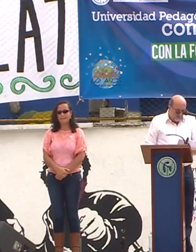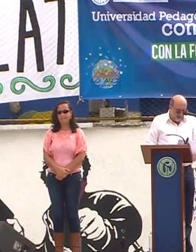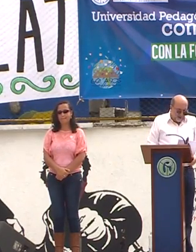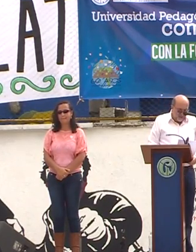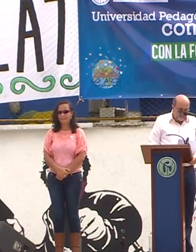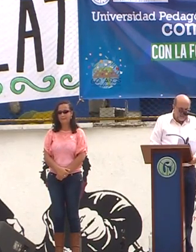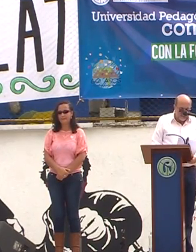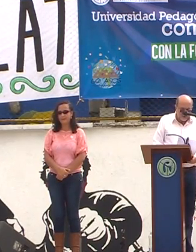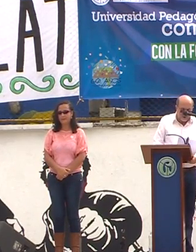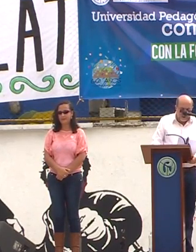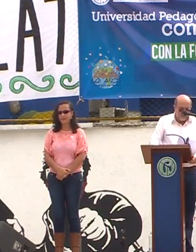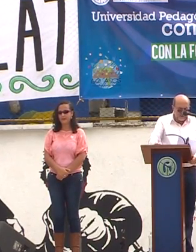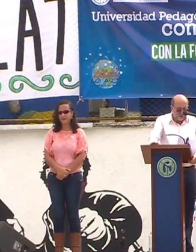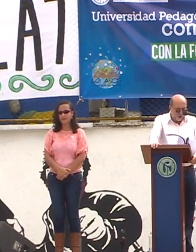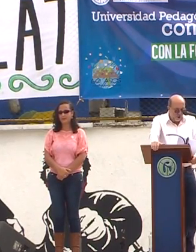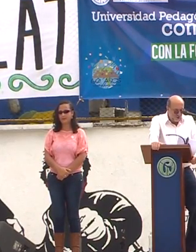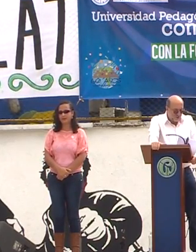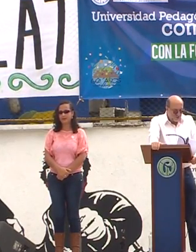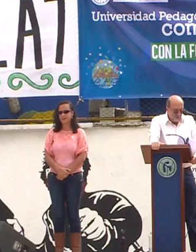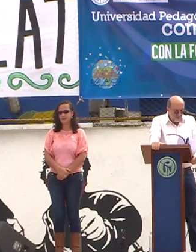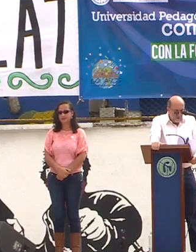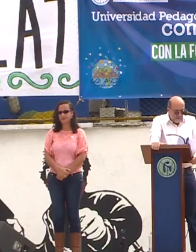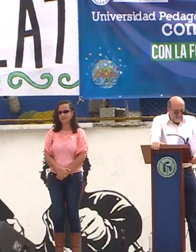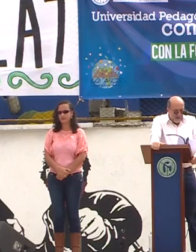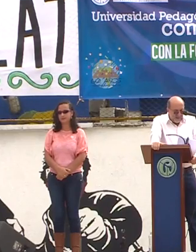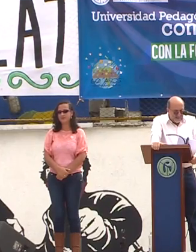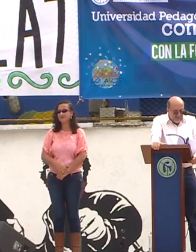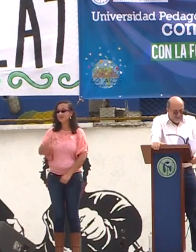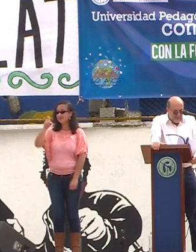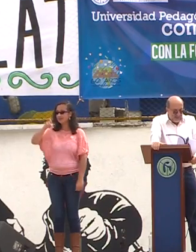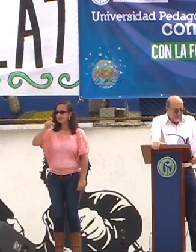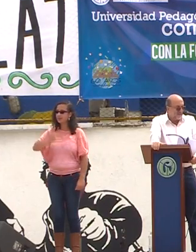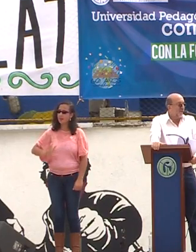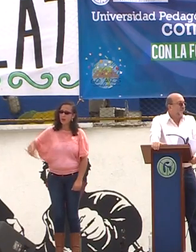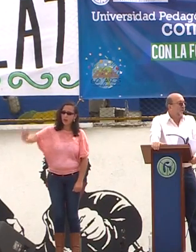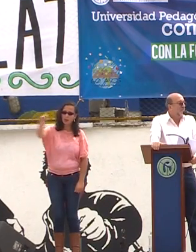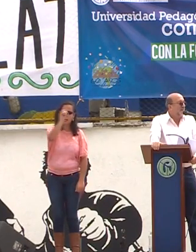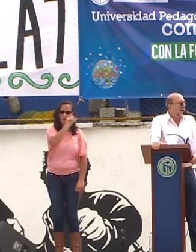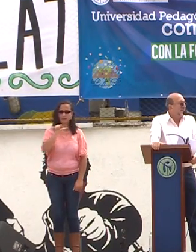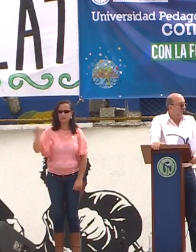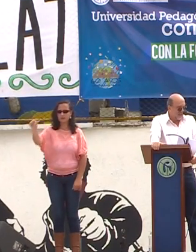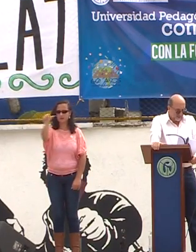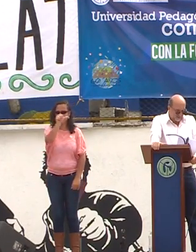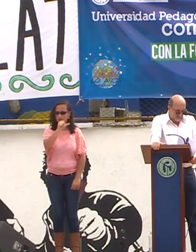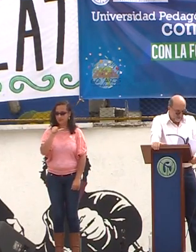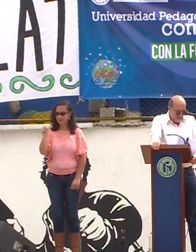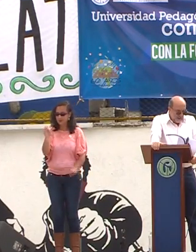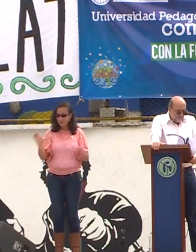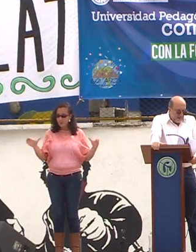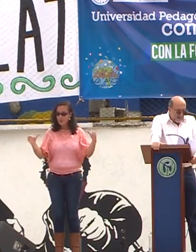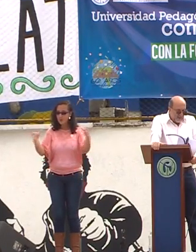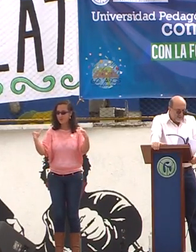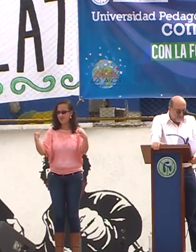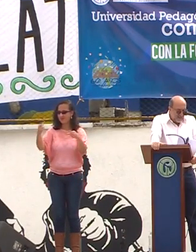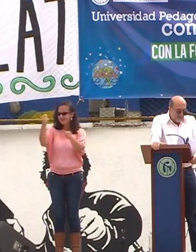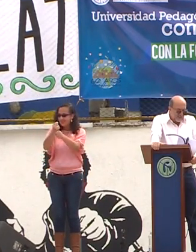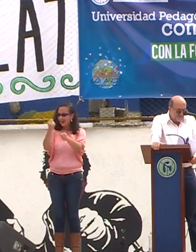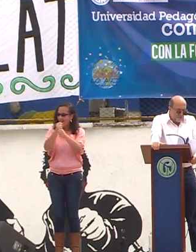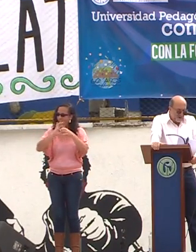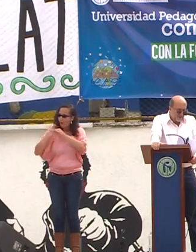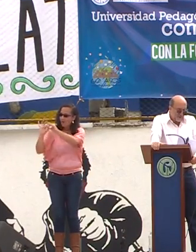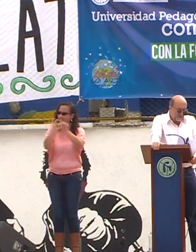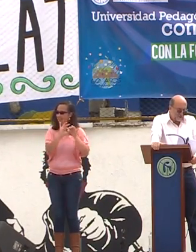Debemos trabajar entre todas y todos para tratar estas problemáticas, para